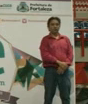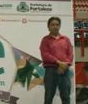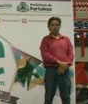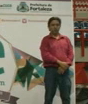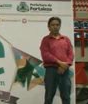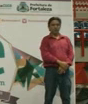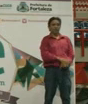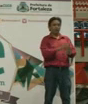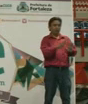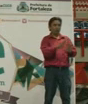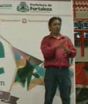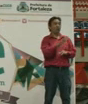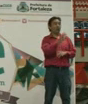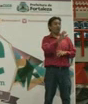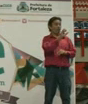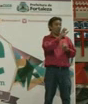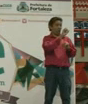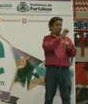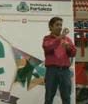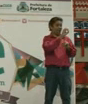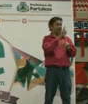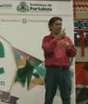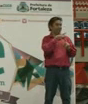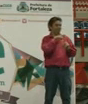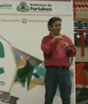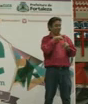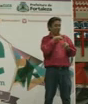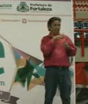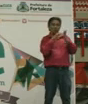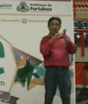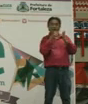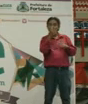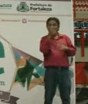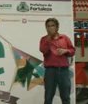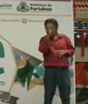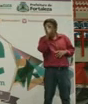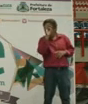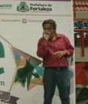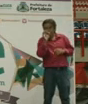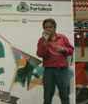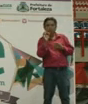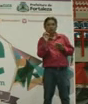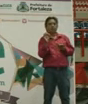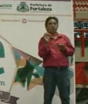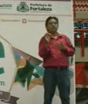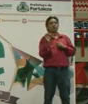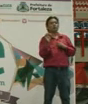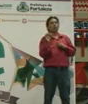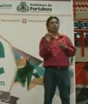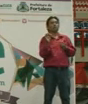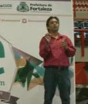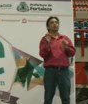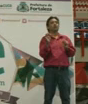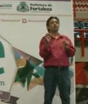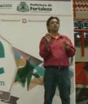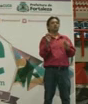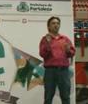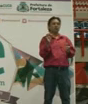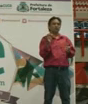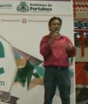80. Ixi, professor, só faço com a calculadora, né? Pessoal, porcentagem é legal, é fácil, ó. Principalmente quando é 20%.